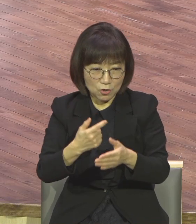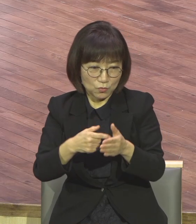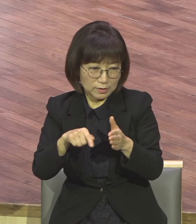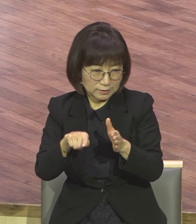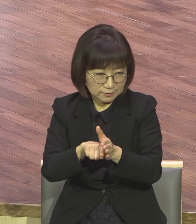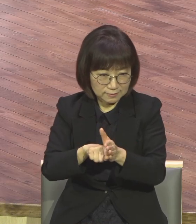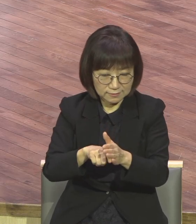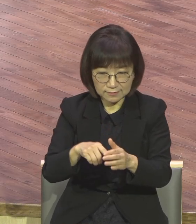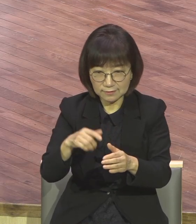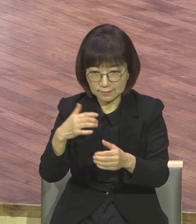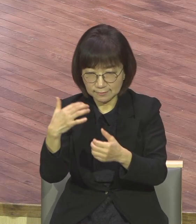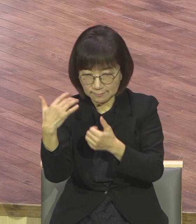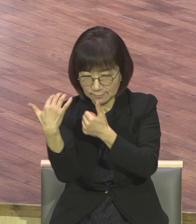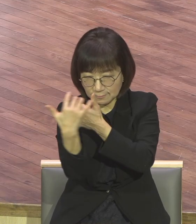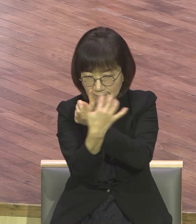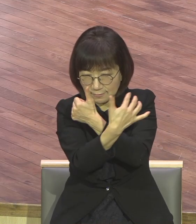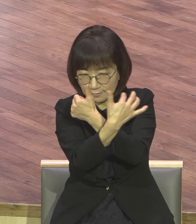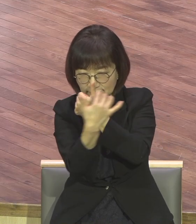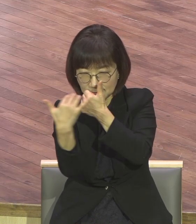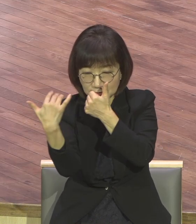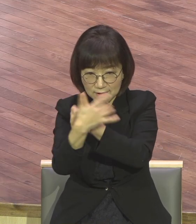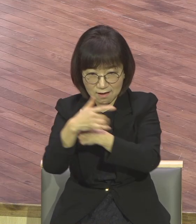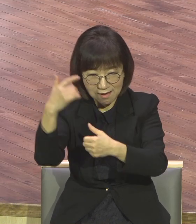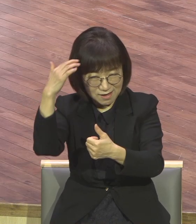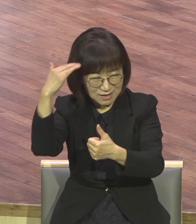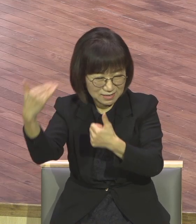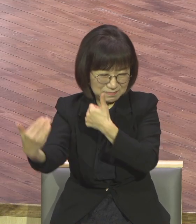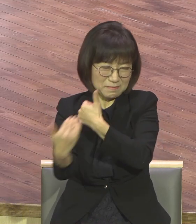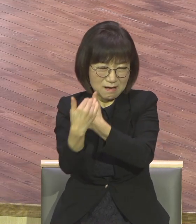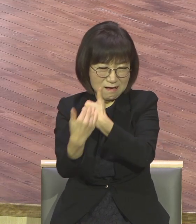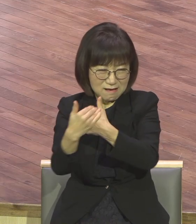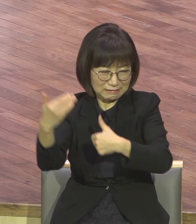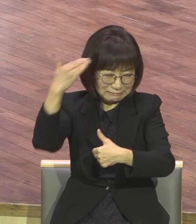계속해서 영적으로 공격을 한다. 그런 말씀.